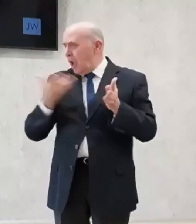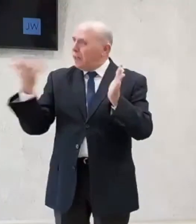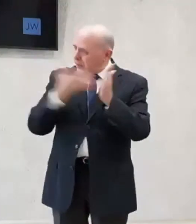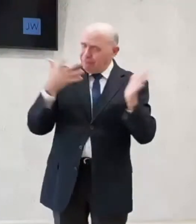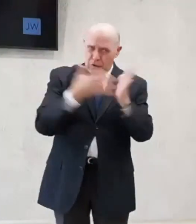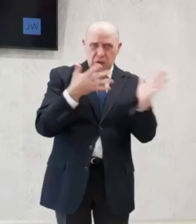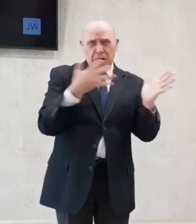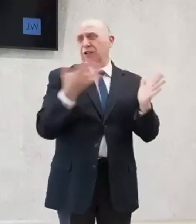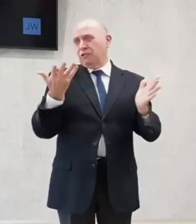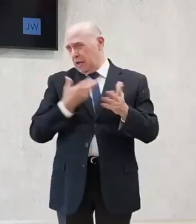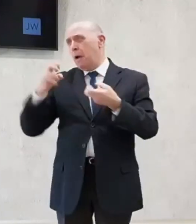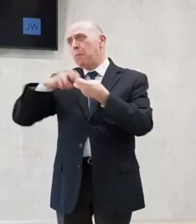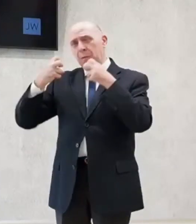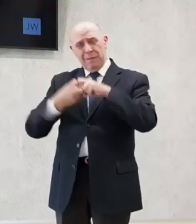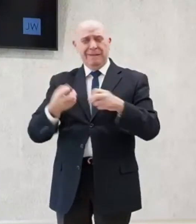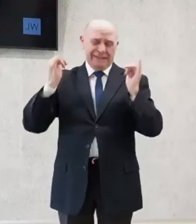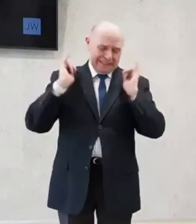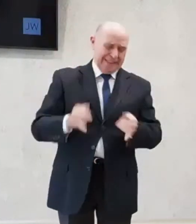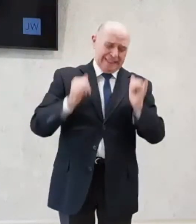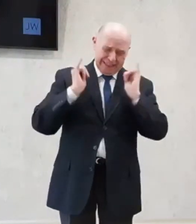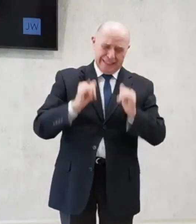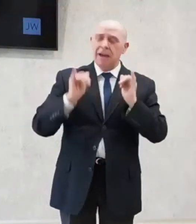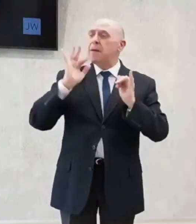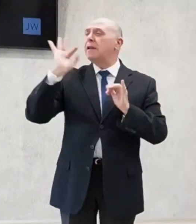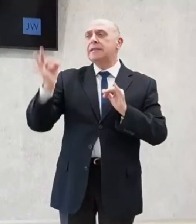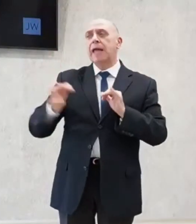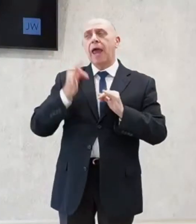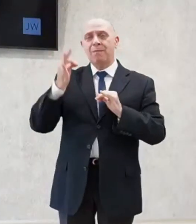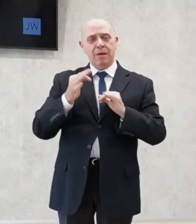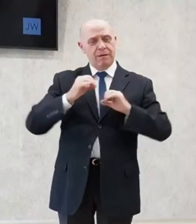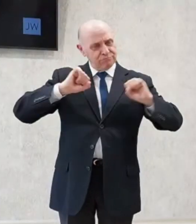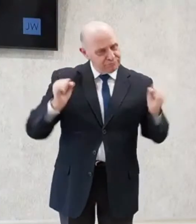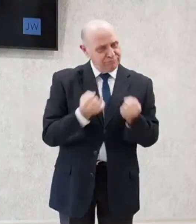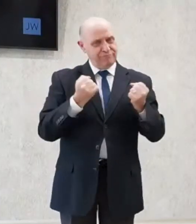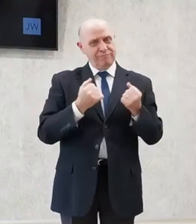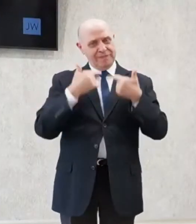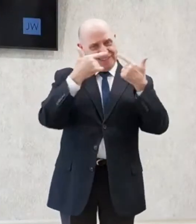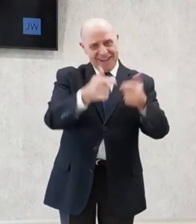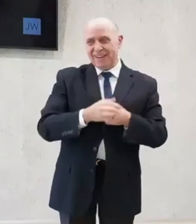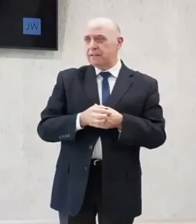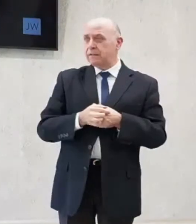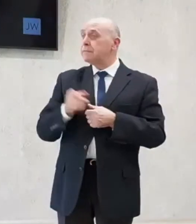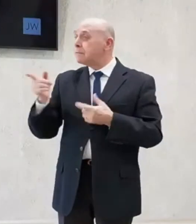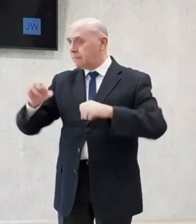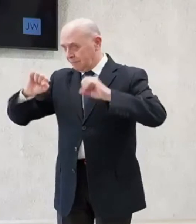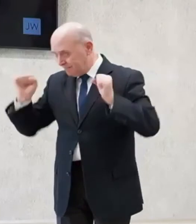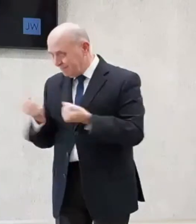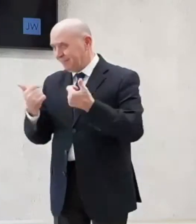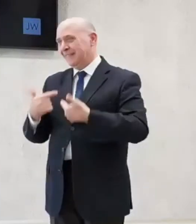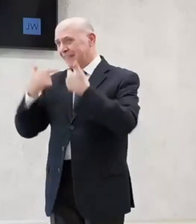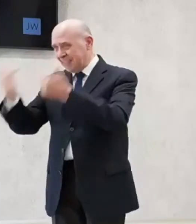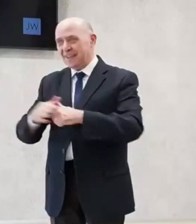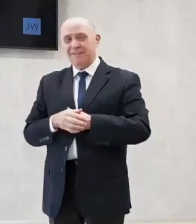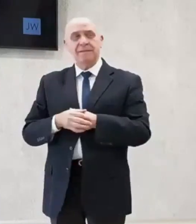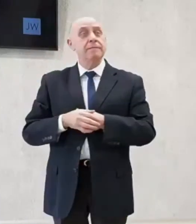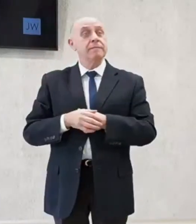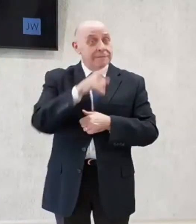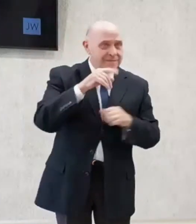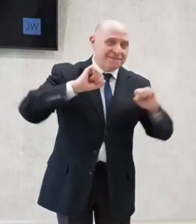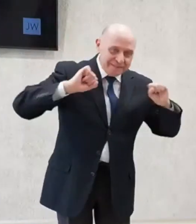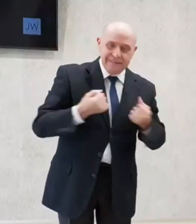difficoltà nonostante i problemi aveva sempre una parola di incoraggiamento era sempre pronta a far vedere il lato bello della